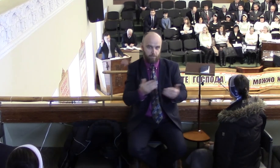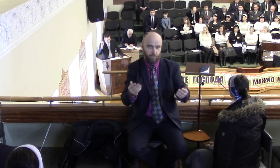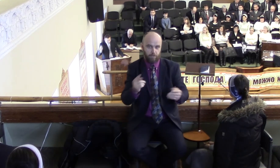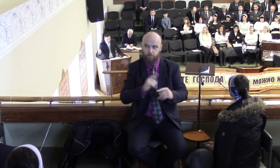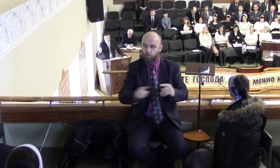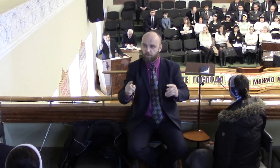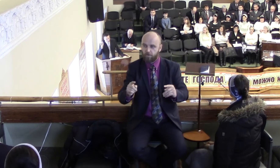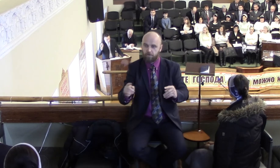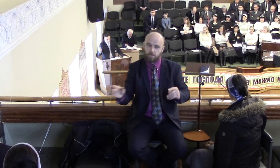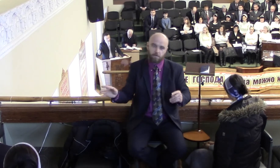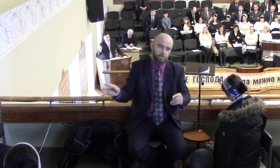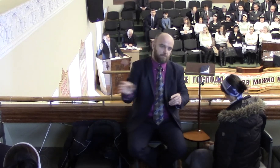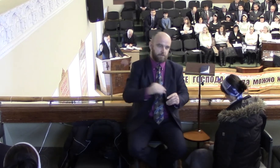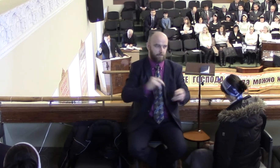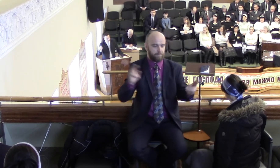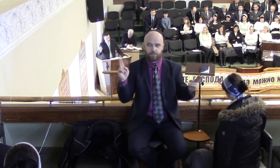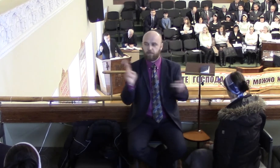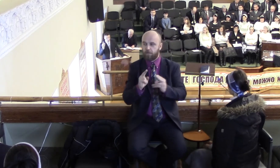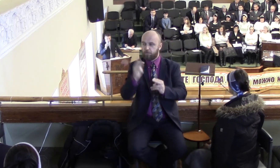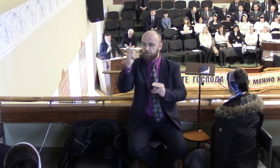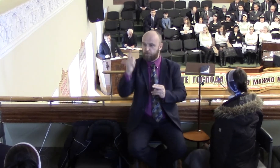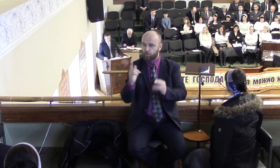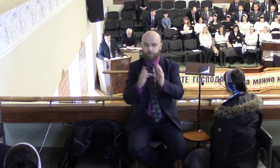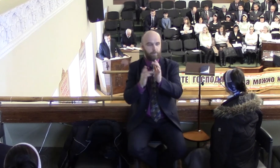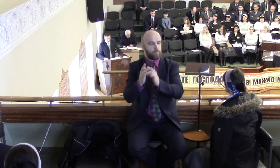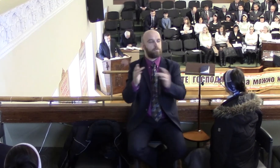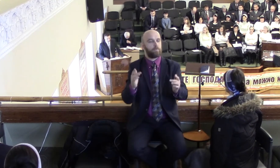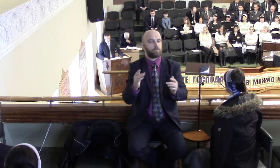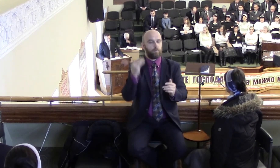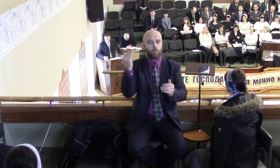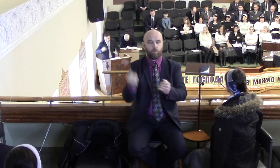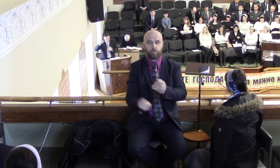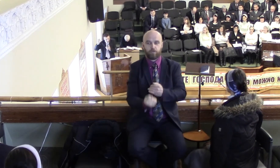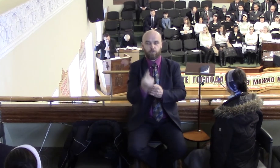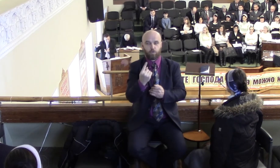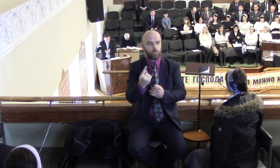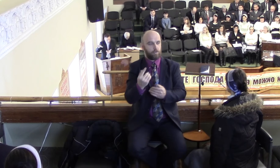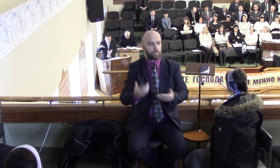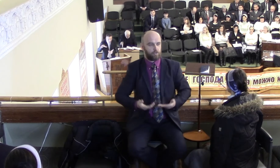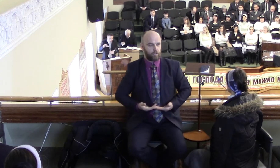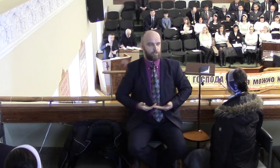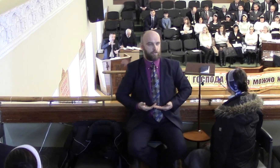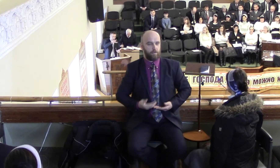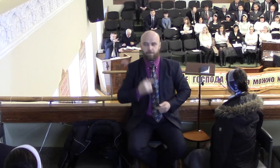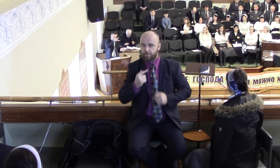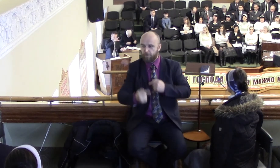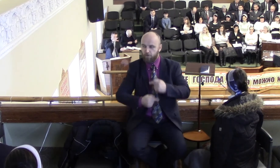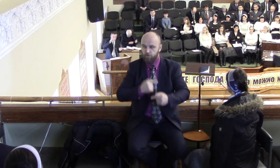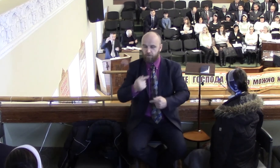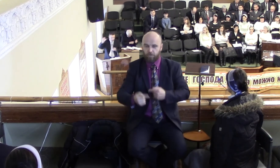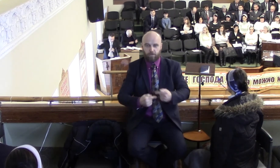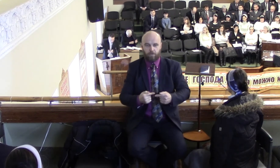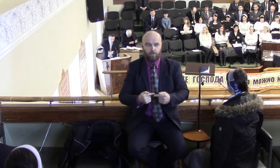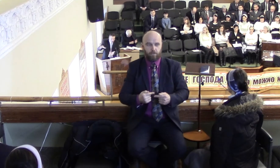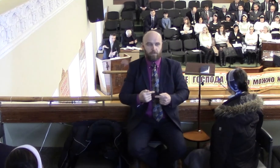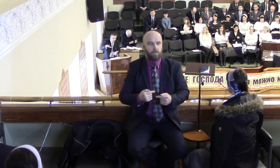Это та жизнь, которую дал Иисус Христос. Он источник жизни вечной. начала разбег вечная